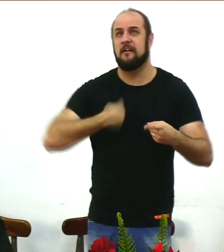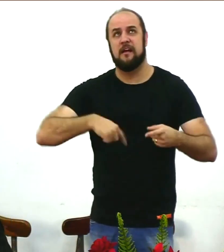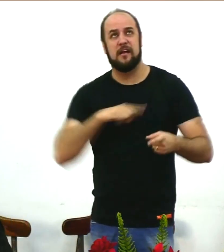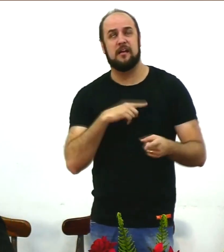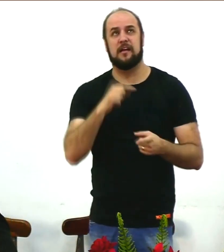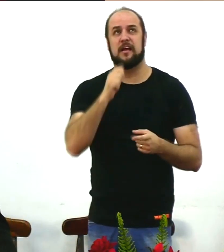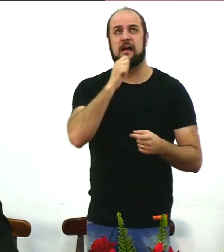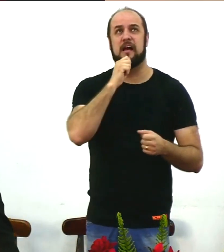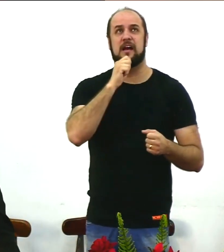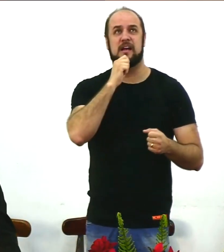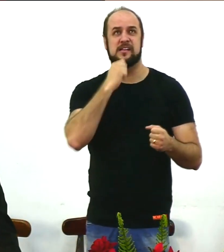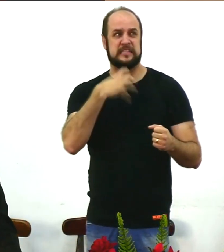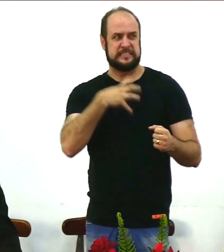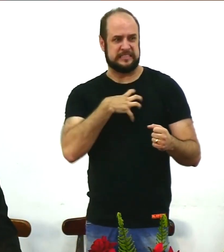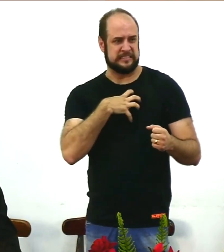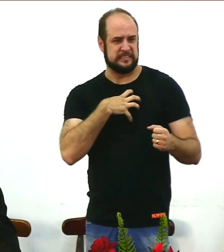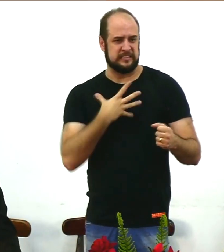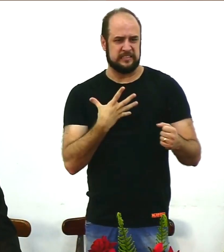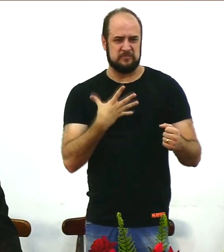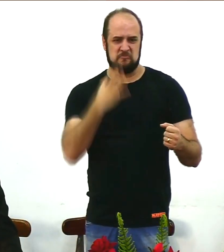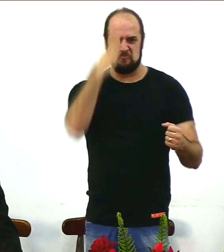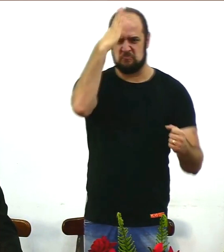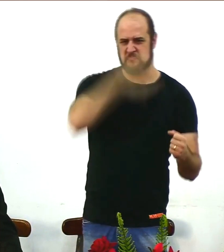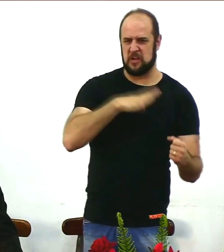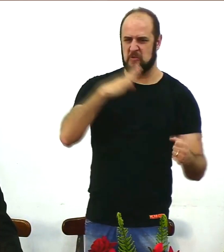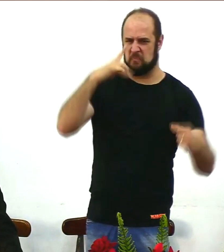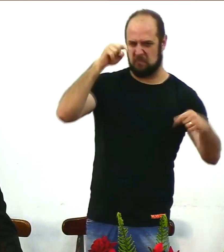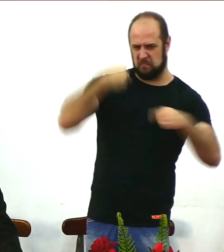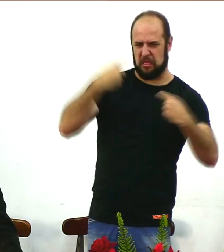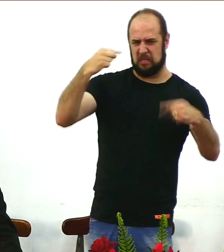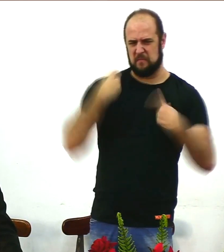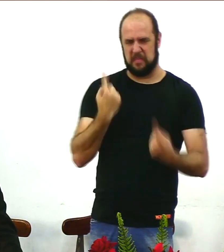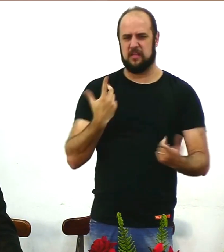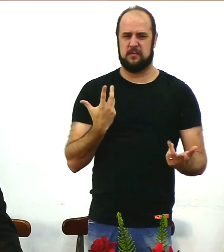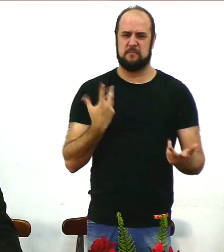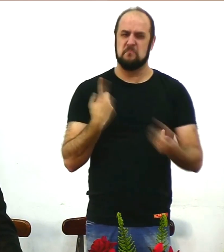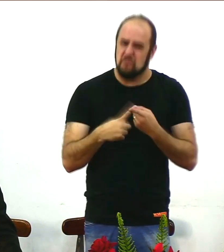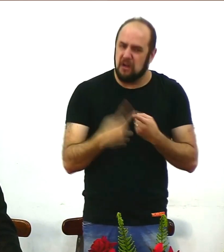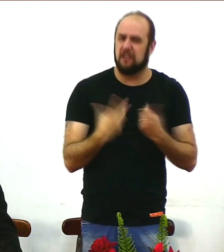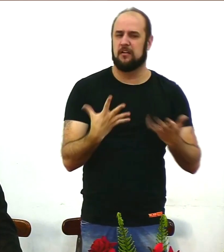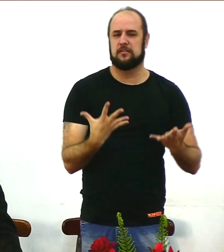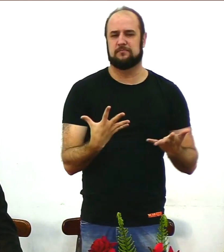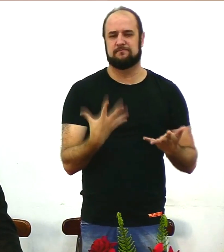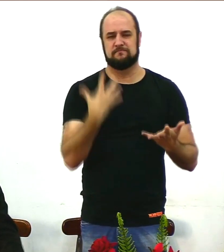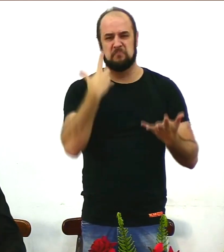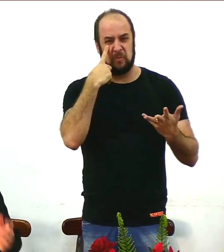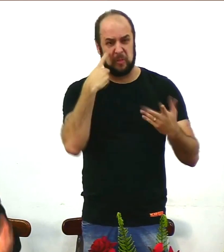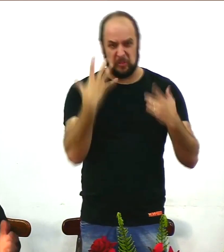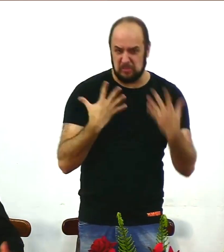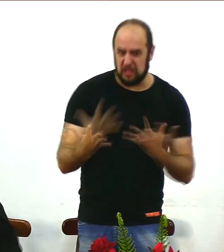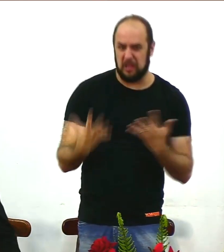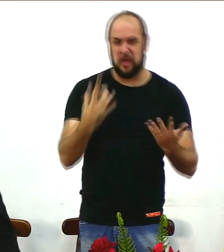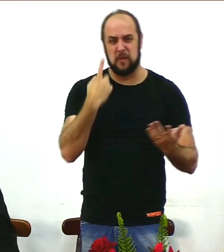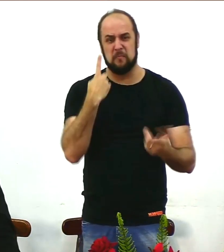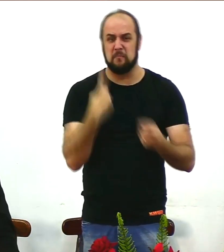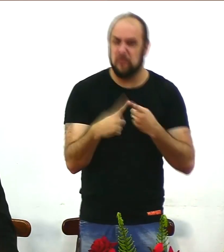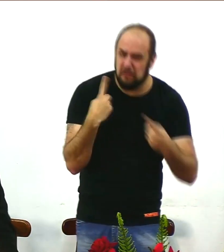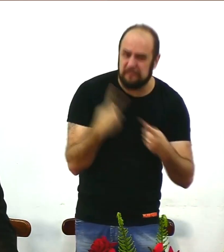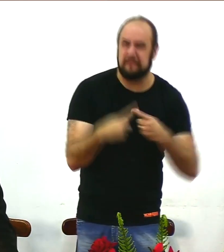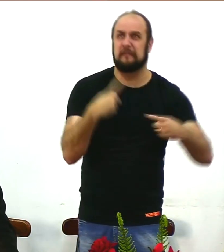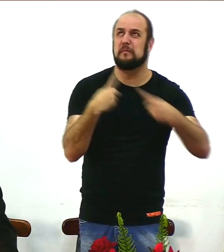choro. Nos assentávamos e chorávamos. Que triste sorte é nossa. Isso eles